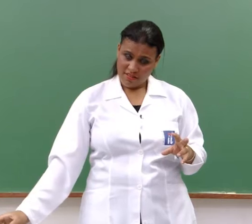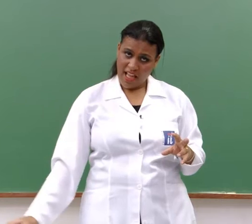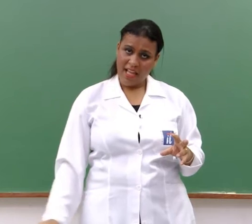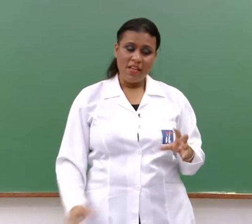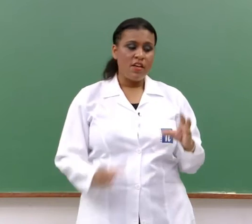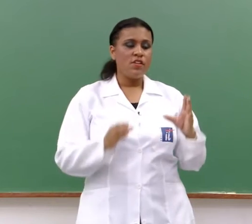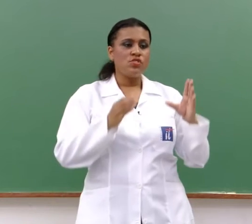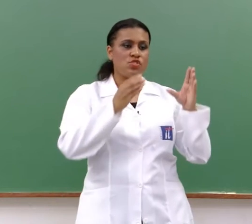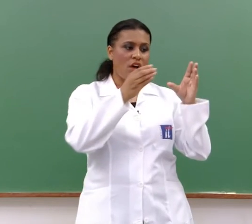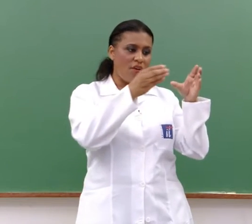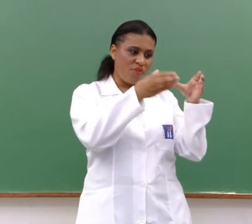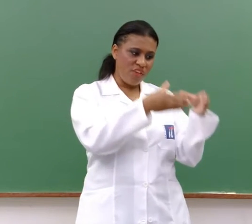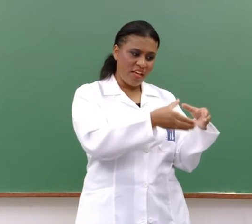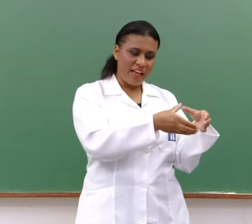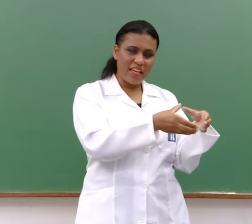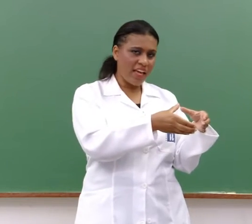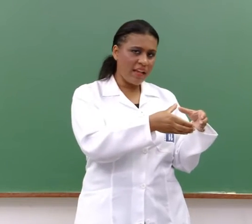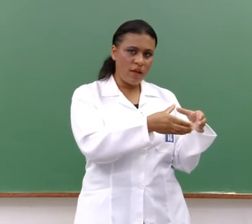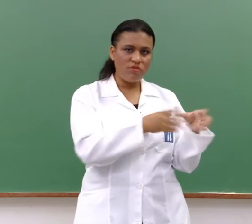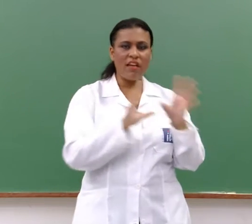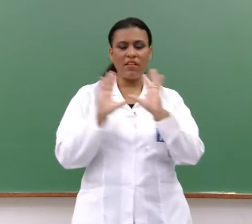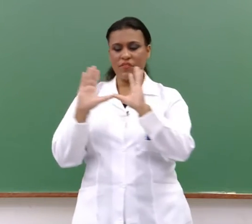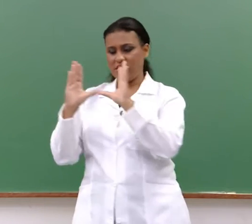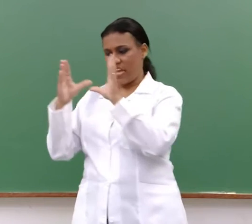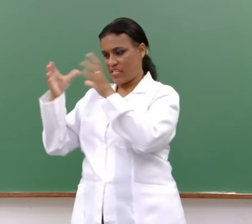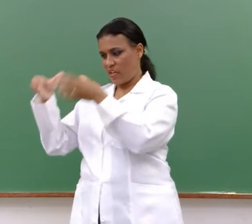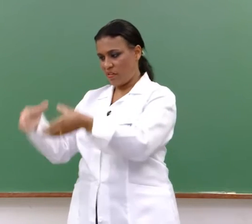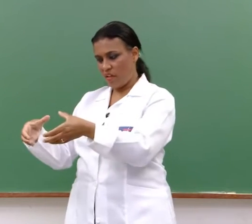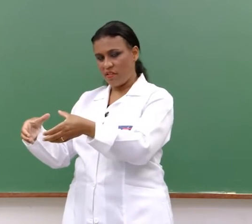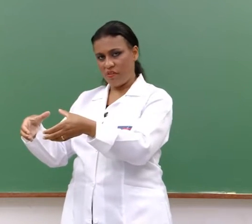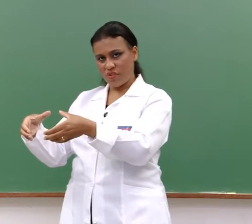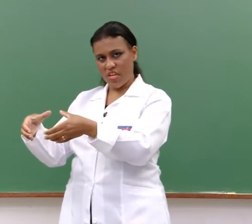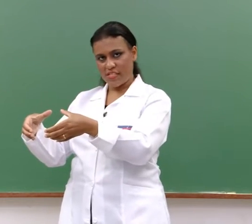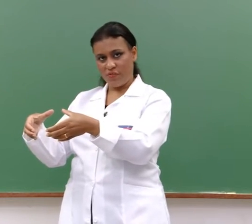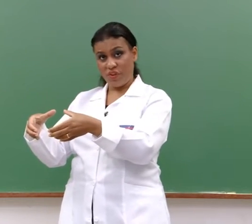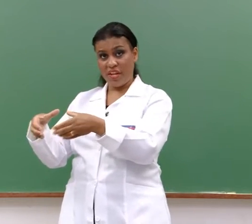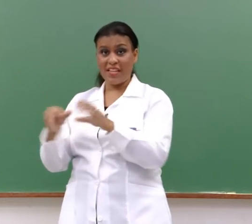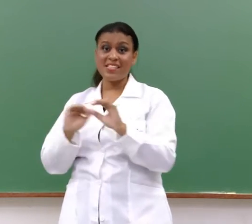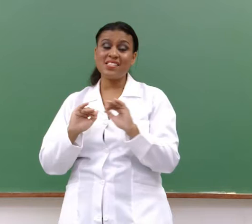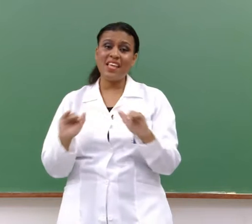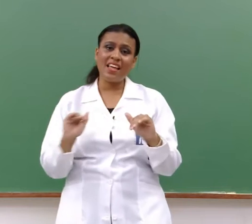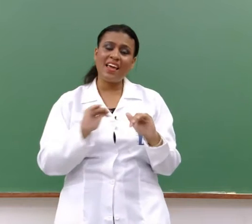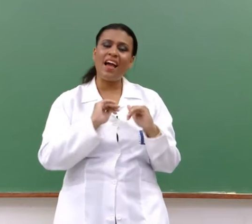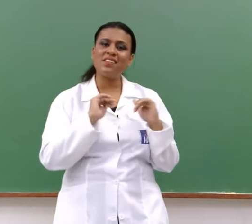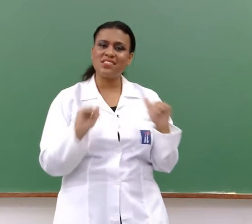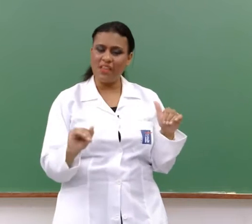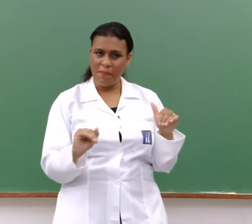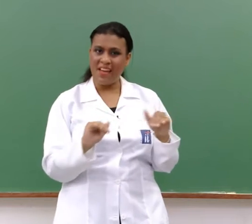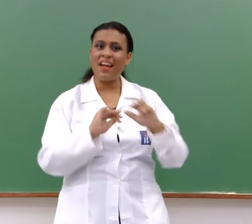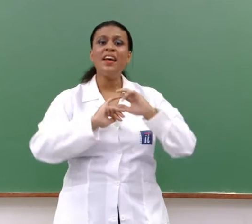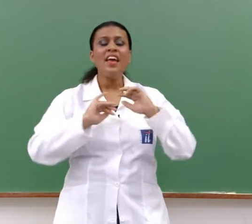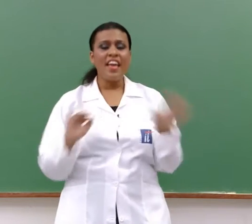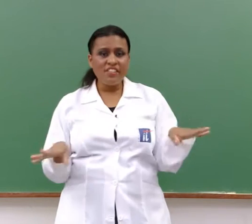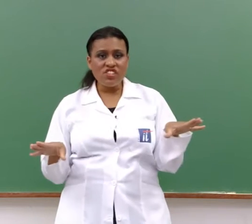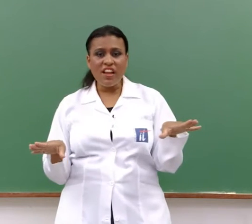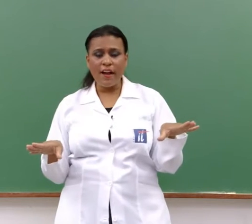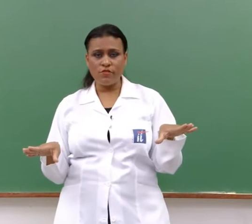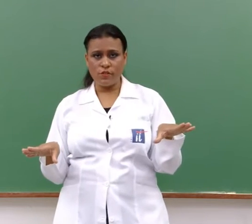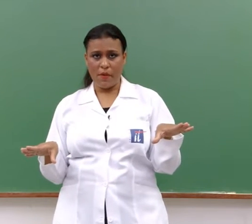tá? Só fica aqui quem não tem deficiência. Quem tem deficiência fica aqui. Segregar, separar, retirar do